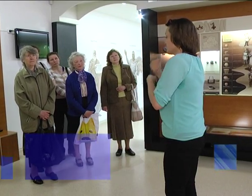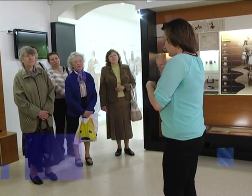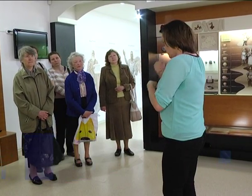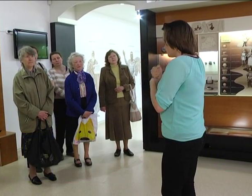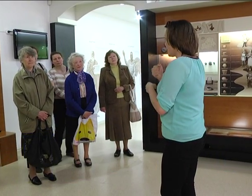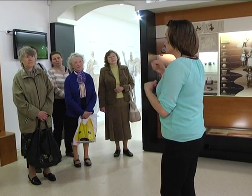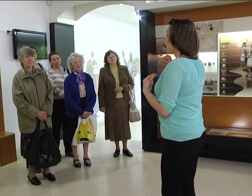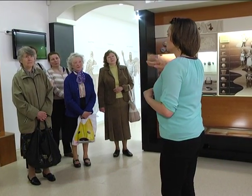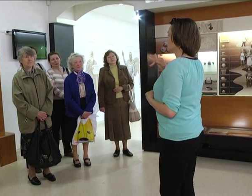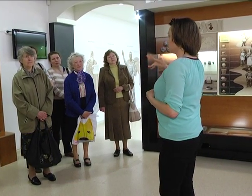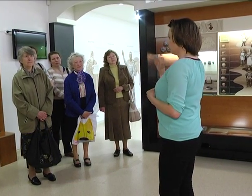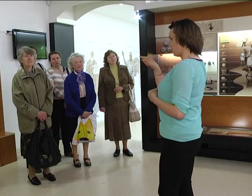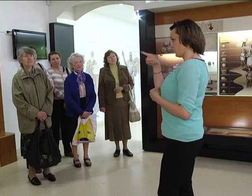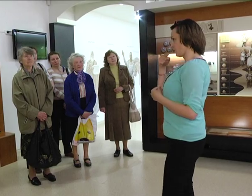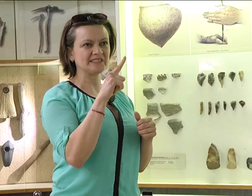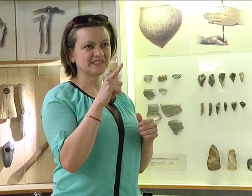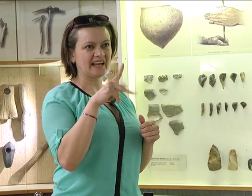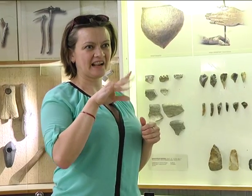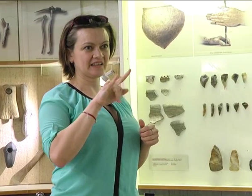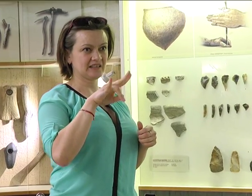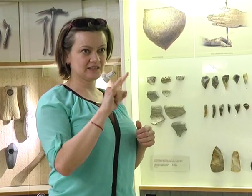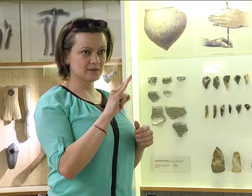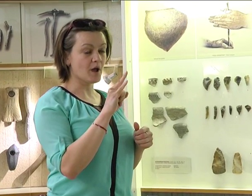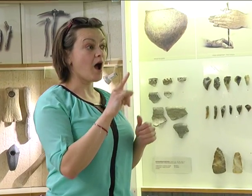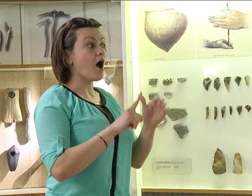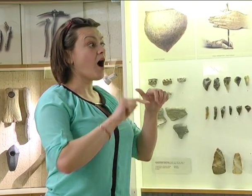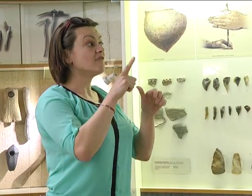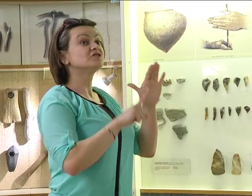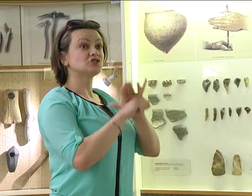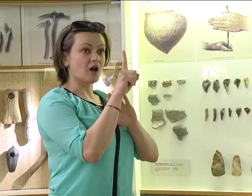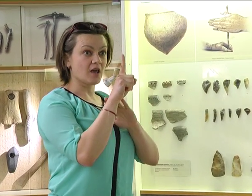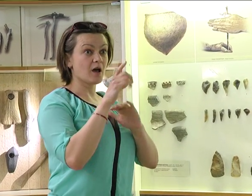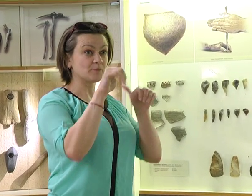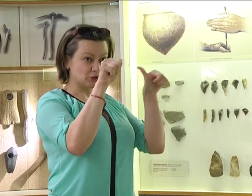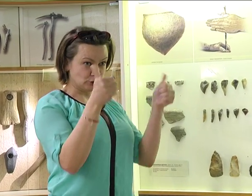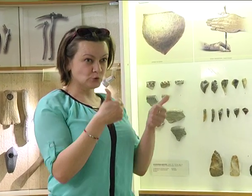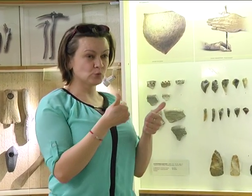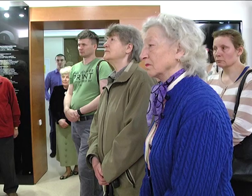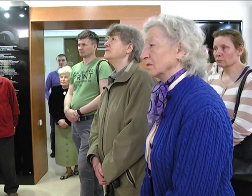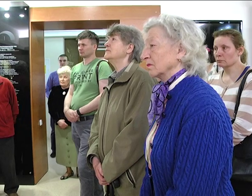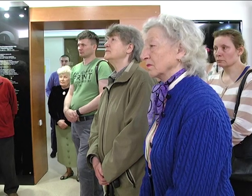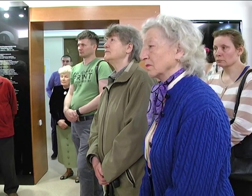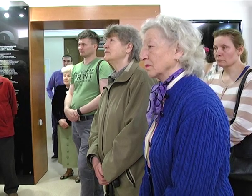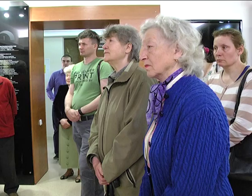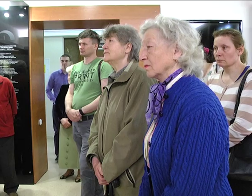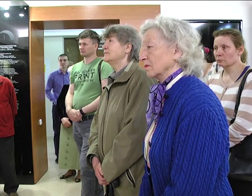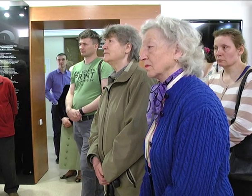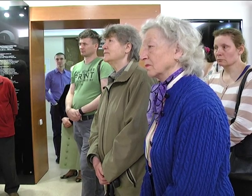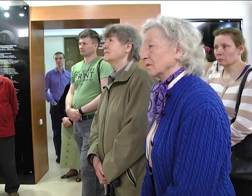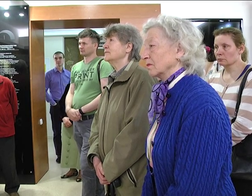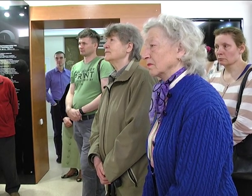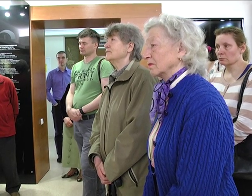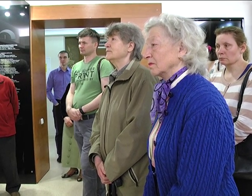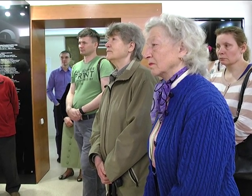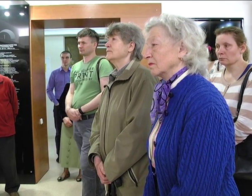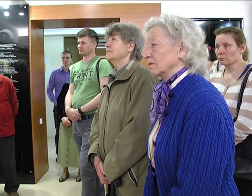слабослышащие, а тут необходим особый подход. Важно правильно расставить акценты, суметь не только показать, но и рассказать посетителям об экспозиции. Причем объединить